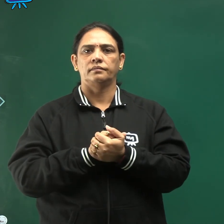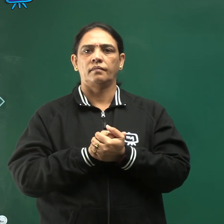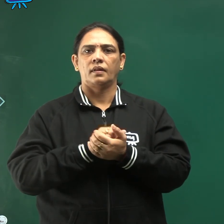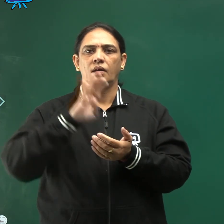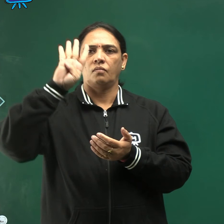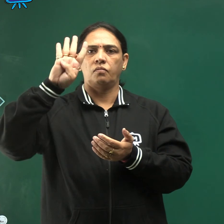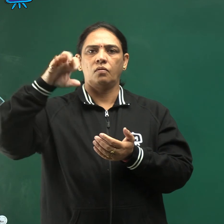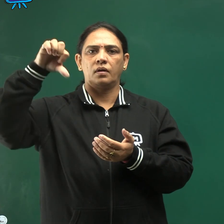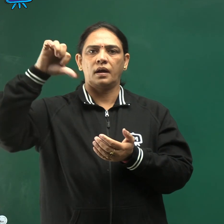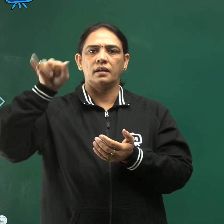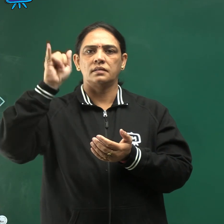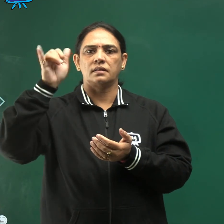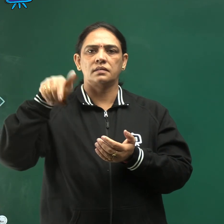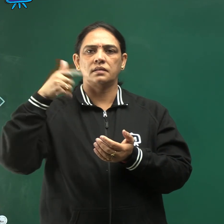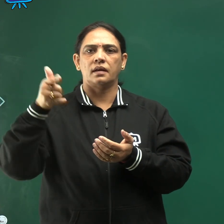496 से